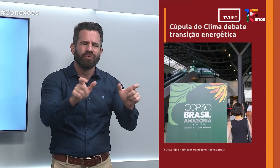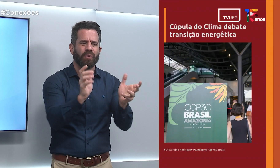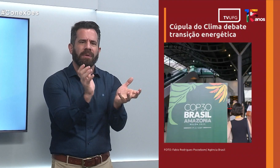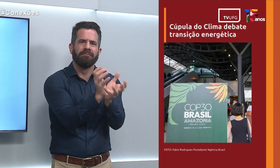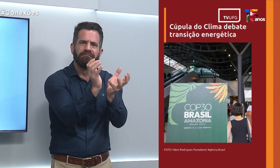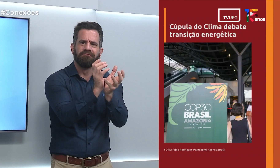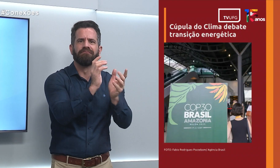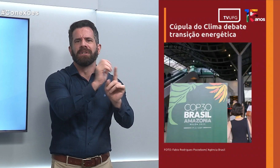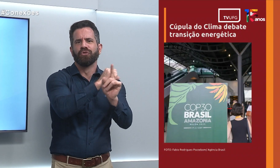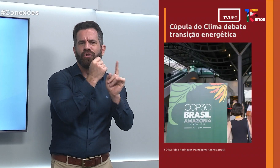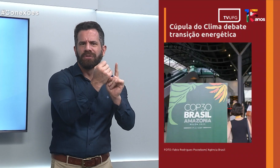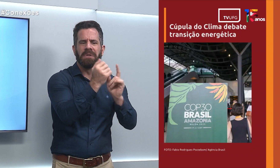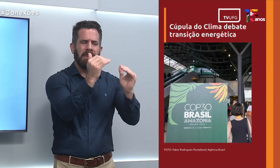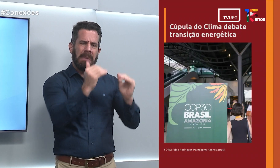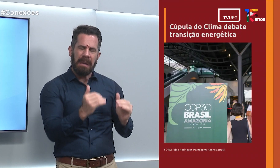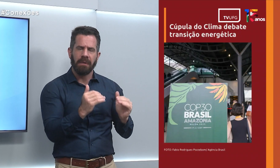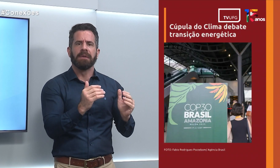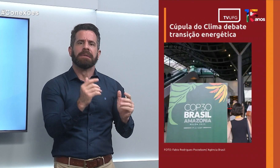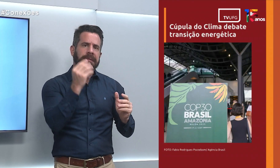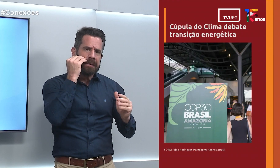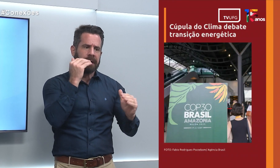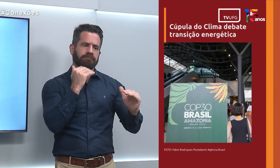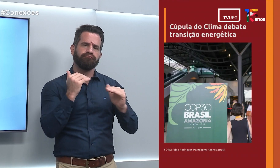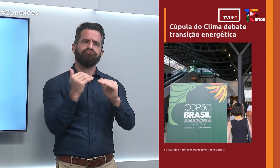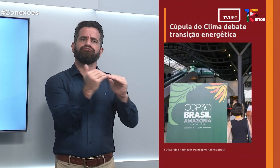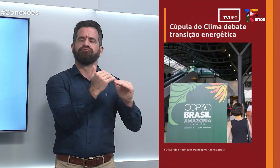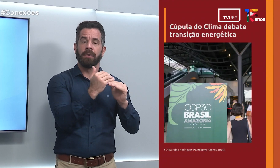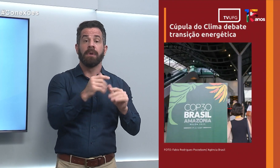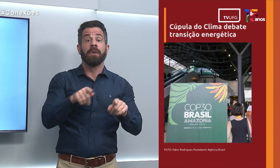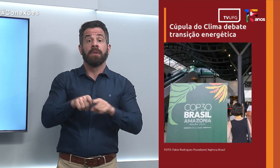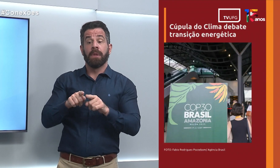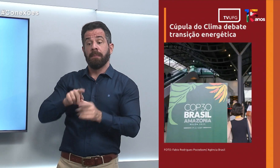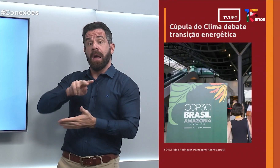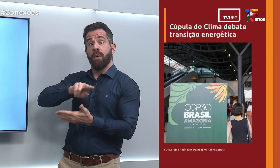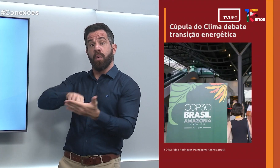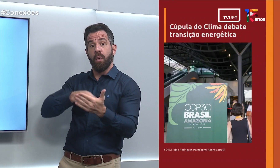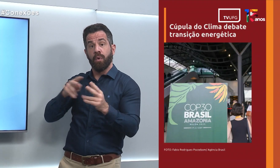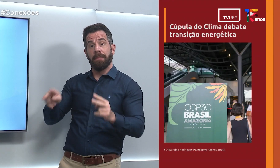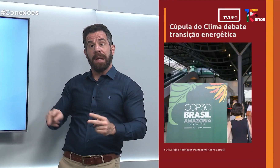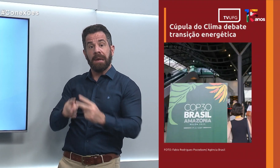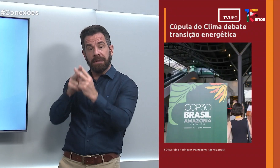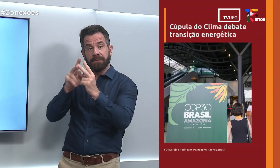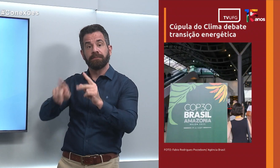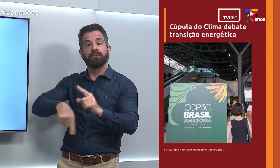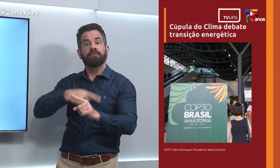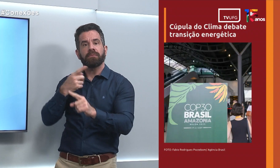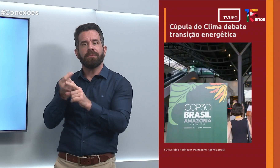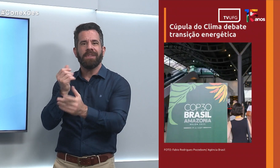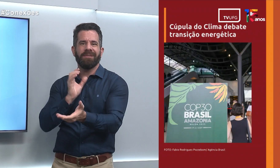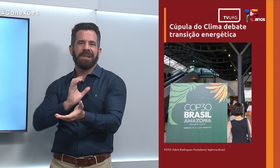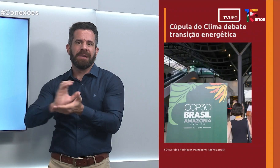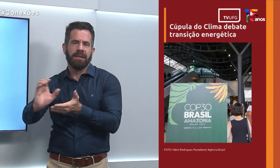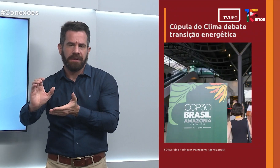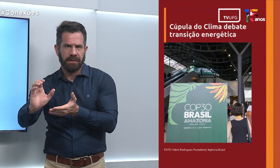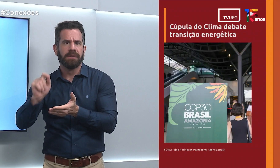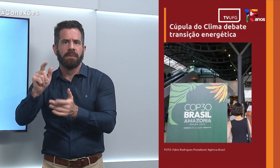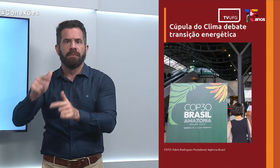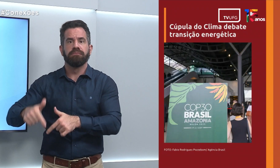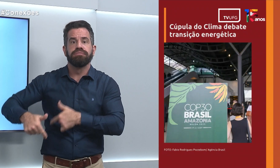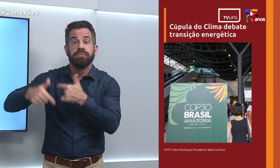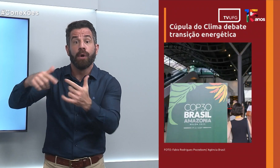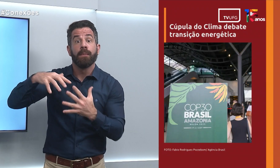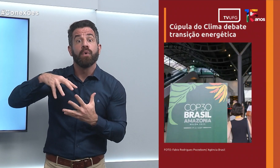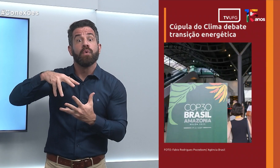Também entram na agenda o Acordo de Paris e o financiamento para a ação global contra a crise